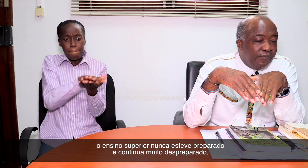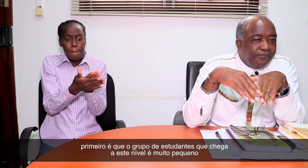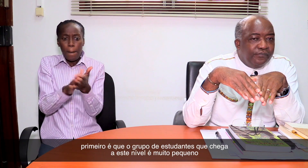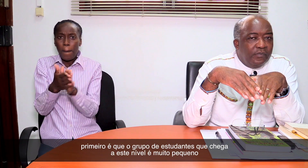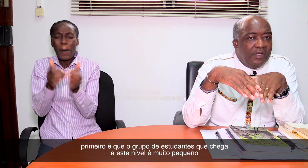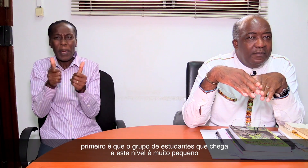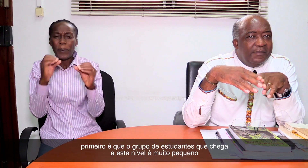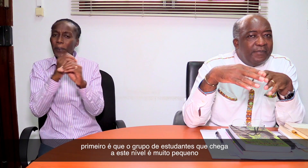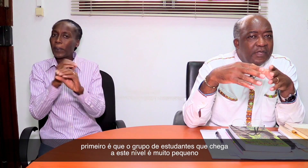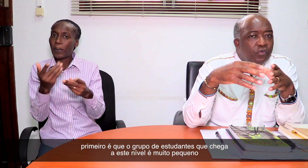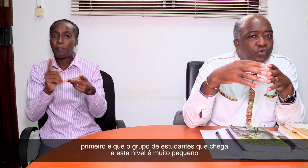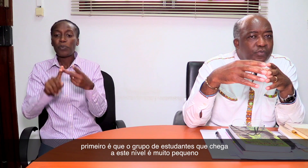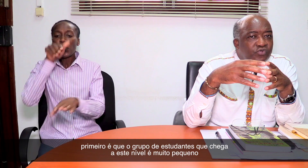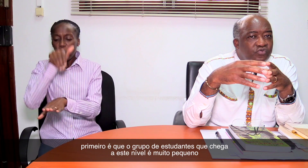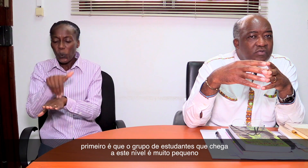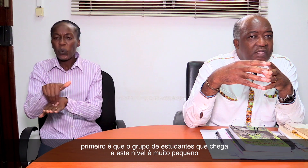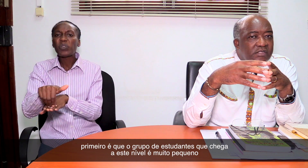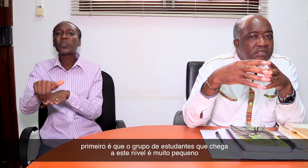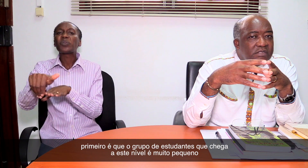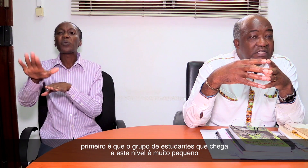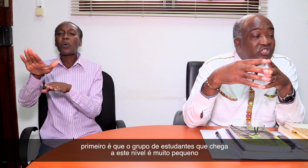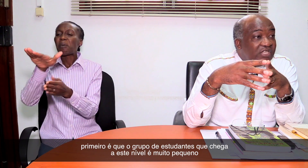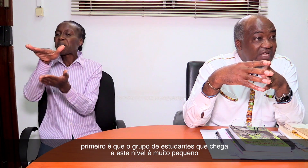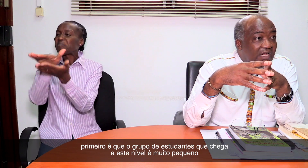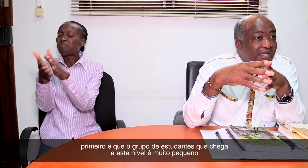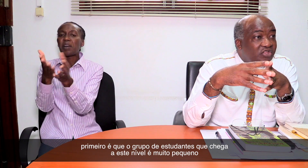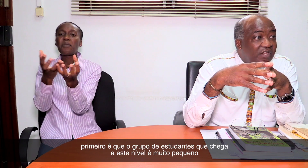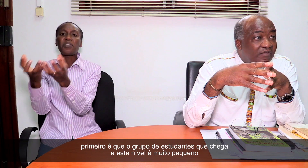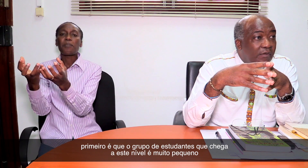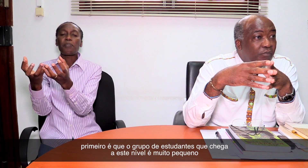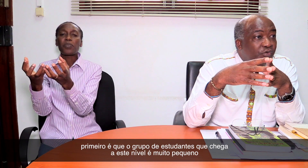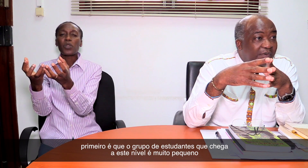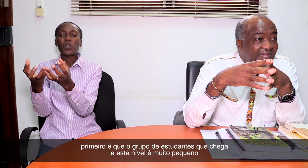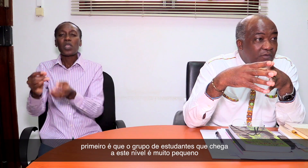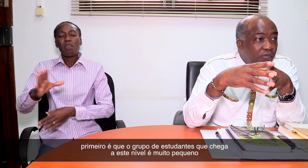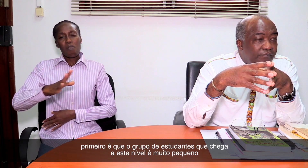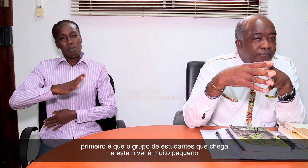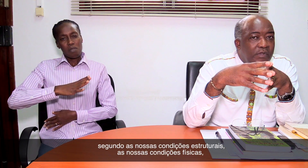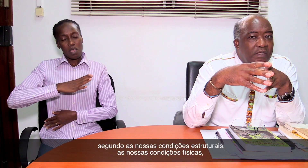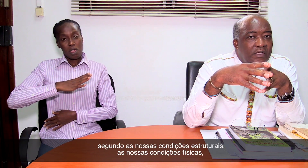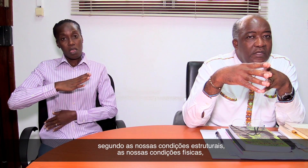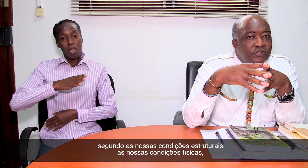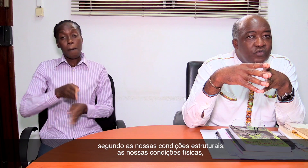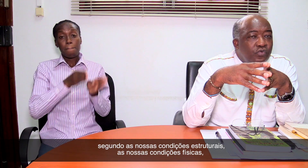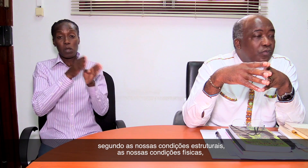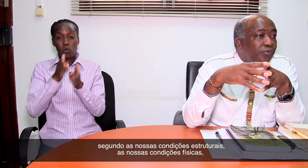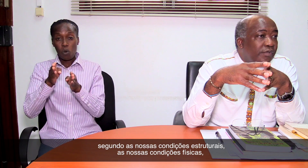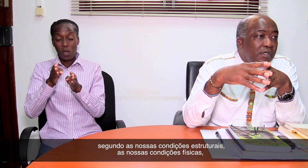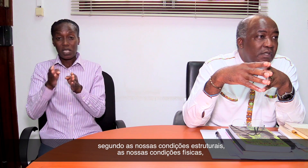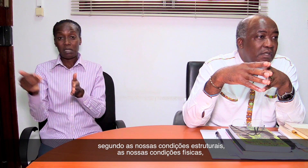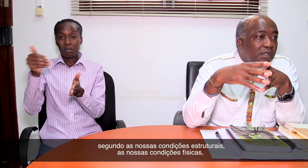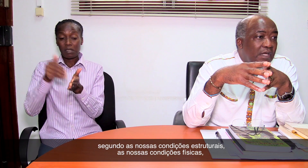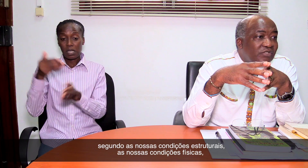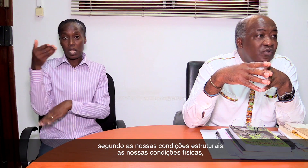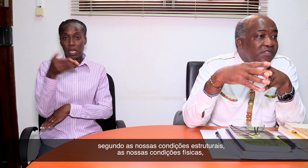despreparado. Primeiro porque é um grupo de estudantes que chega a este nível muito pequeno. Segundo,